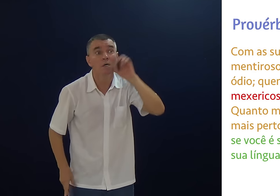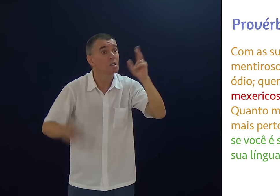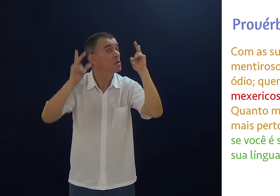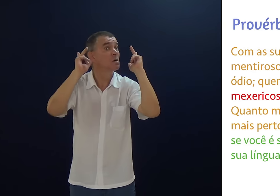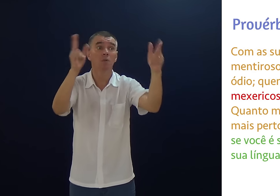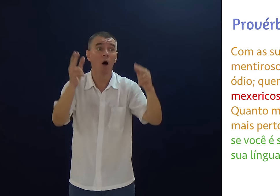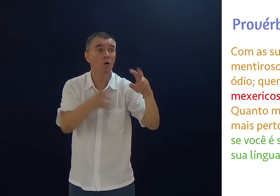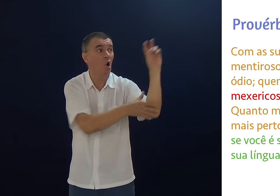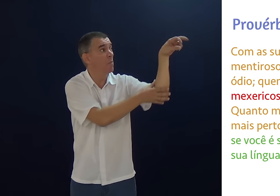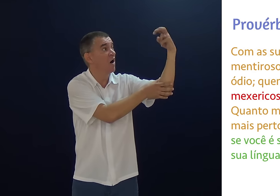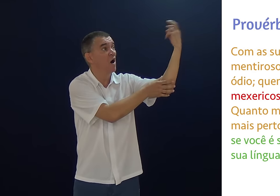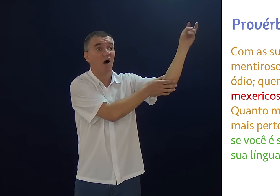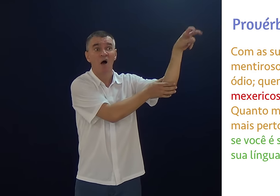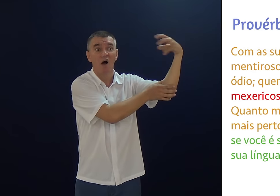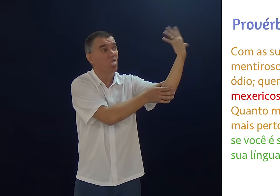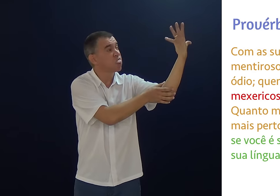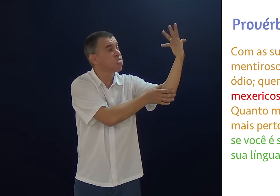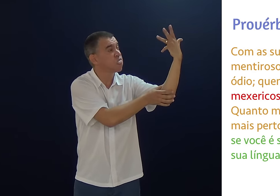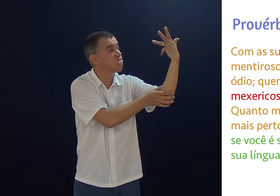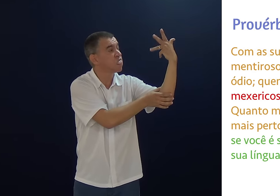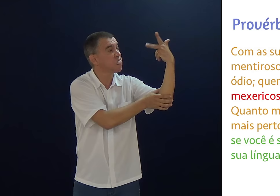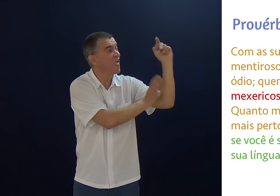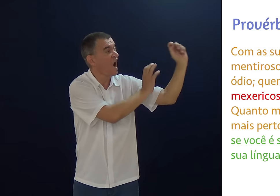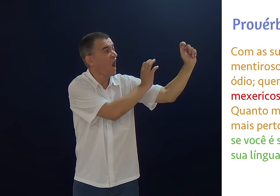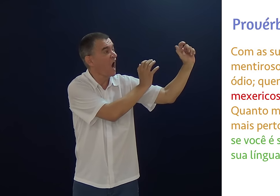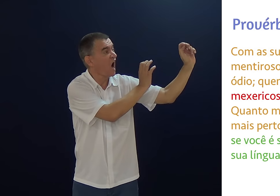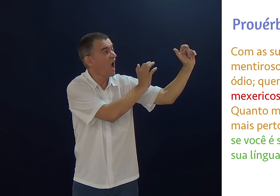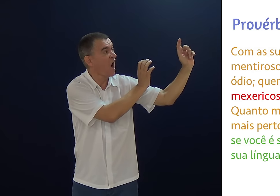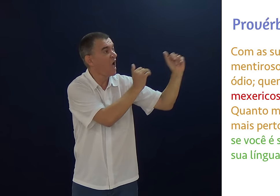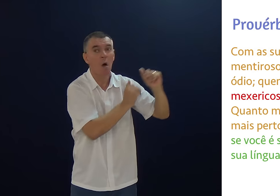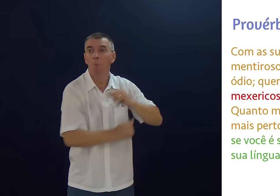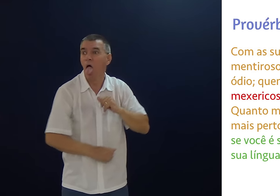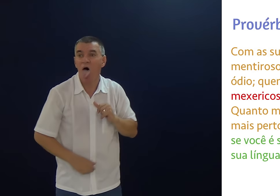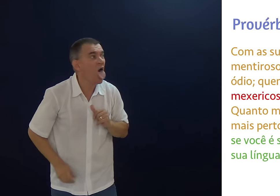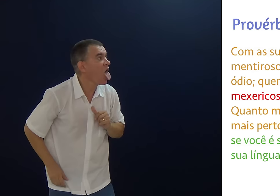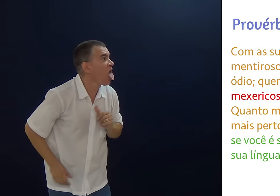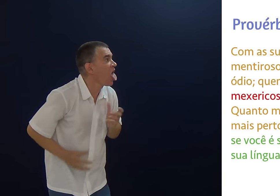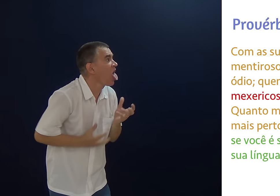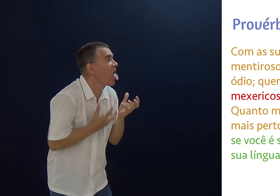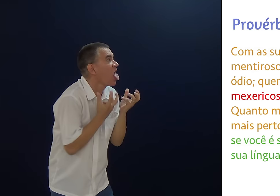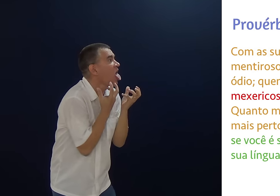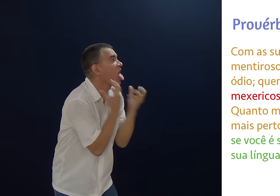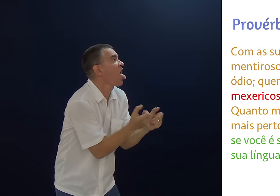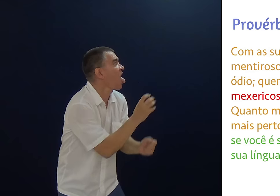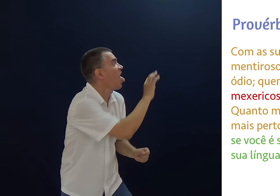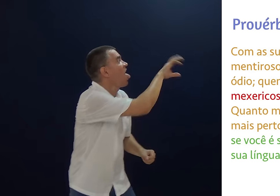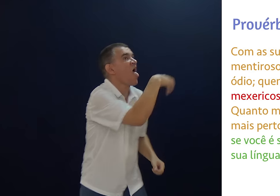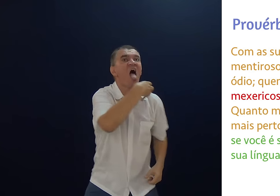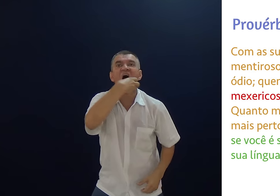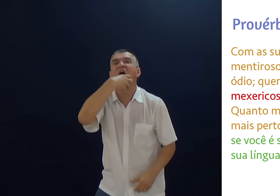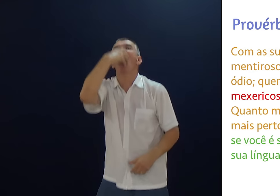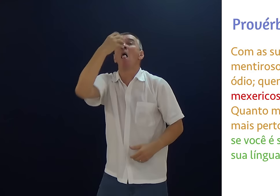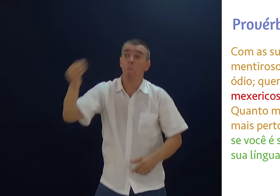de Adão e Eva lembra a serpente tentou a Eva ela aceitou o